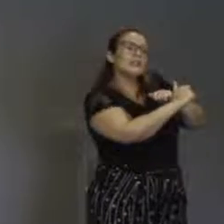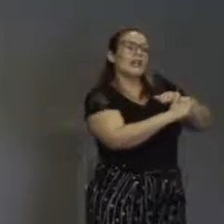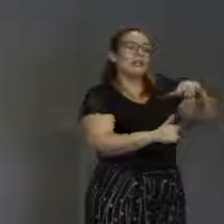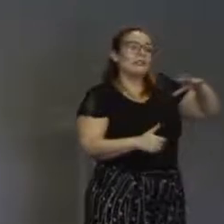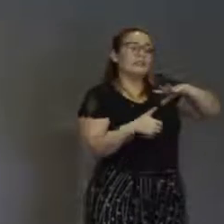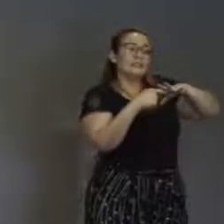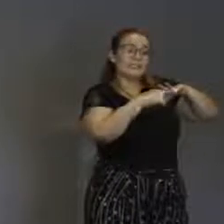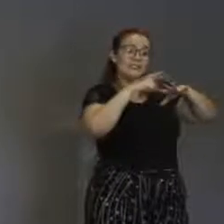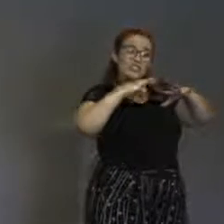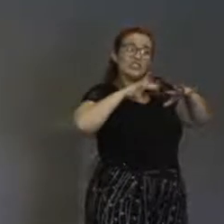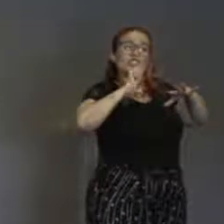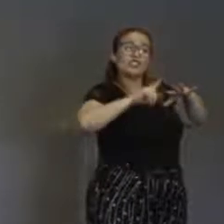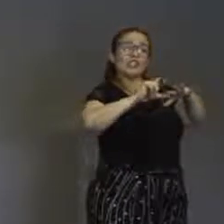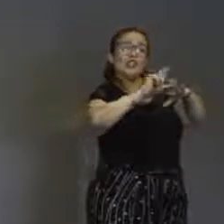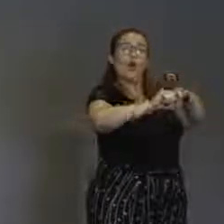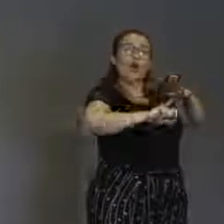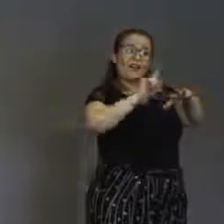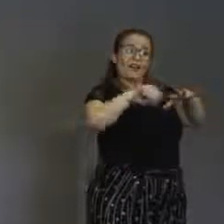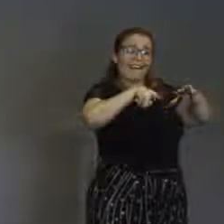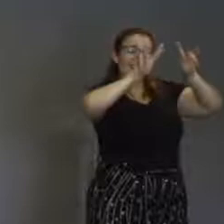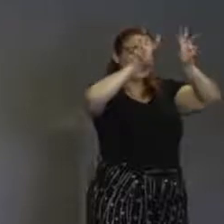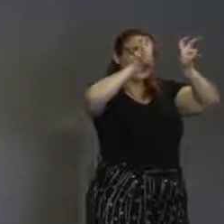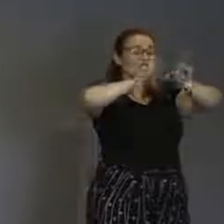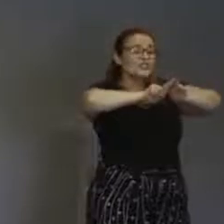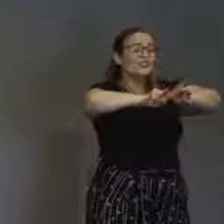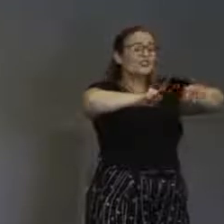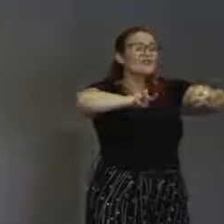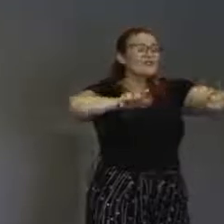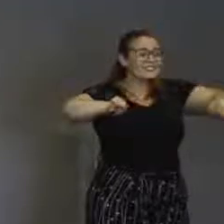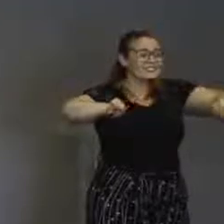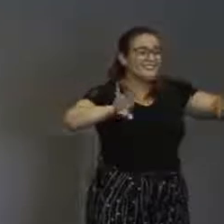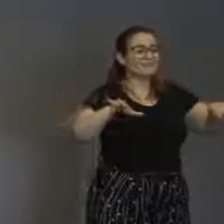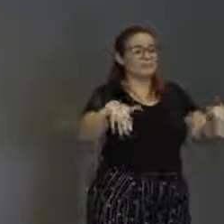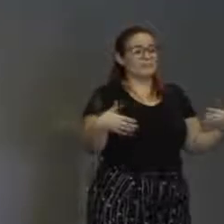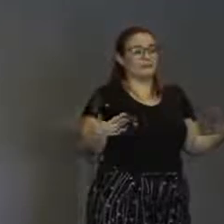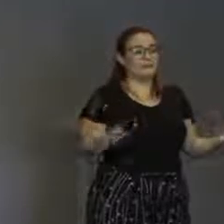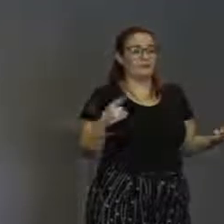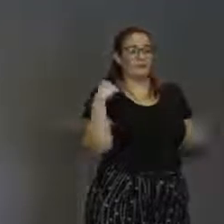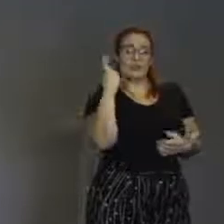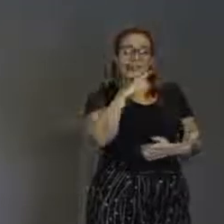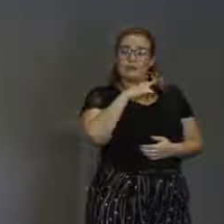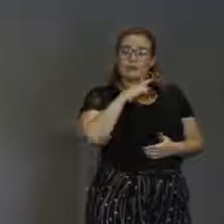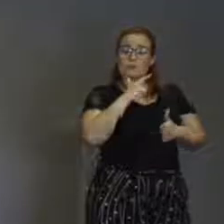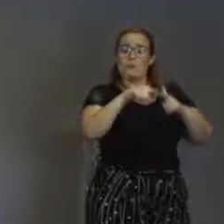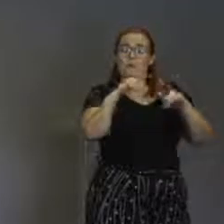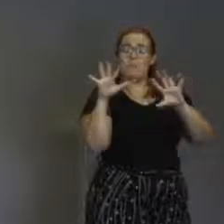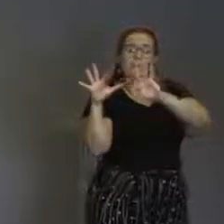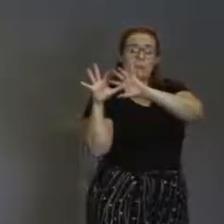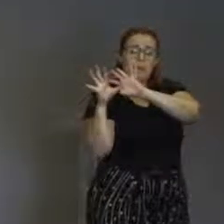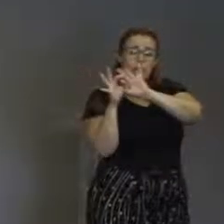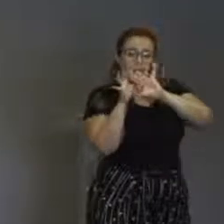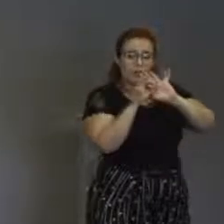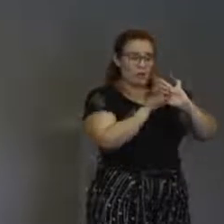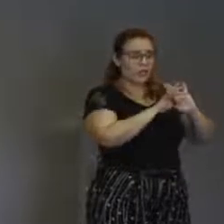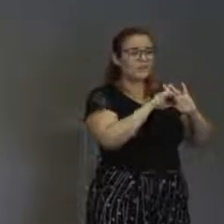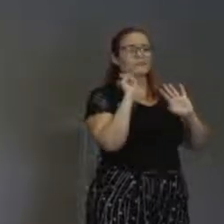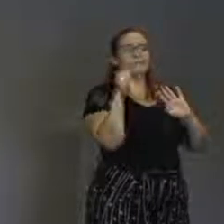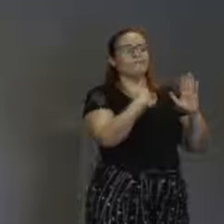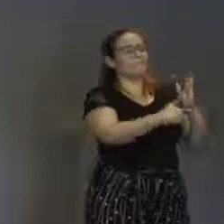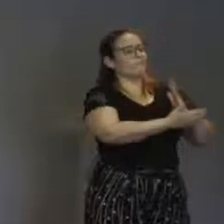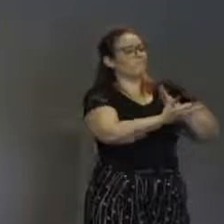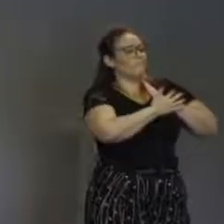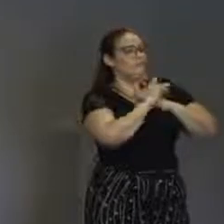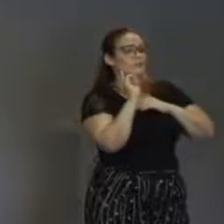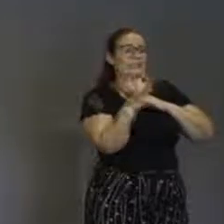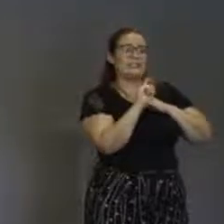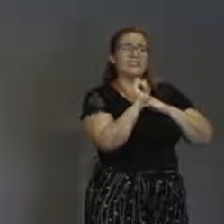tendo como grande ativo, que é a diversidade, né? E pelo fato justo da gente ter esses problemas de conexões, a gente acaba não se beneficiando do que a